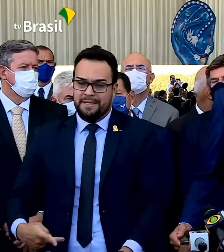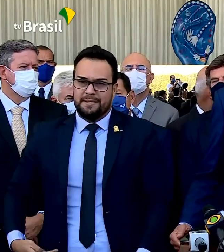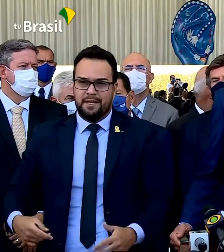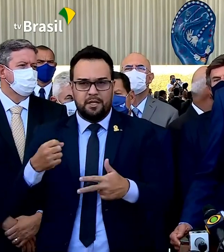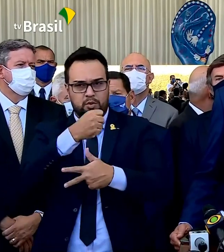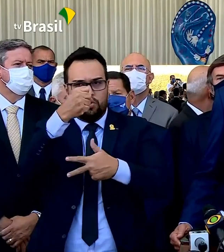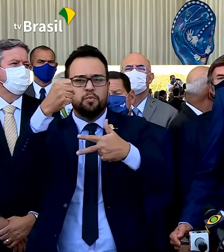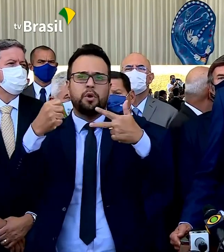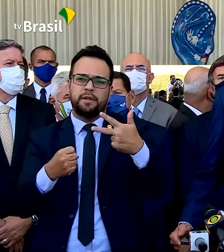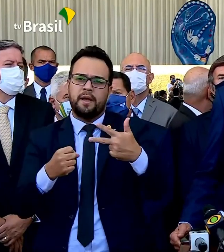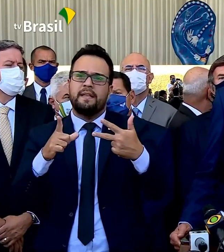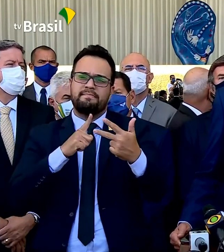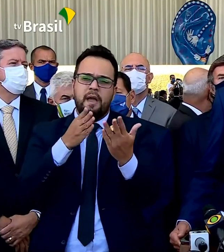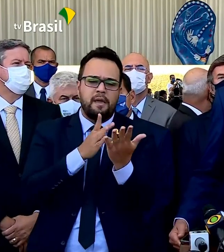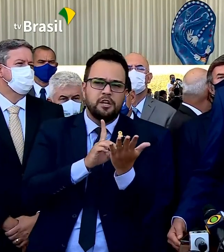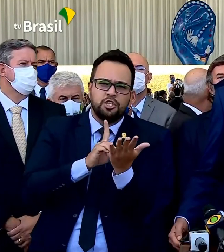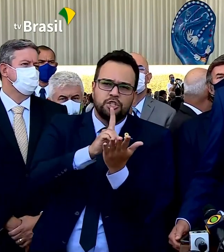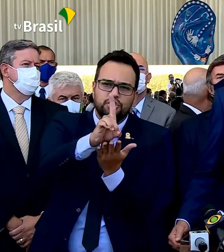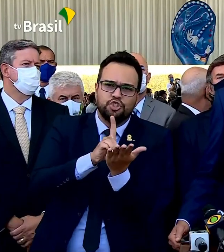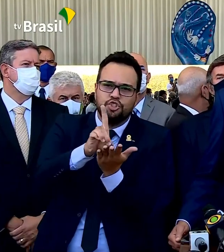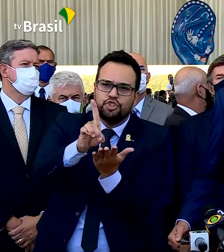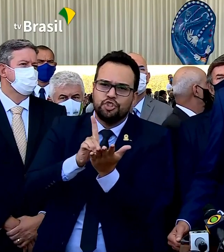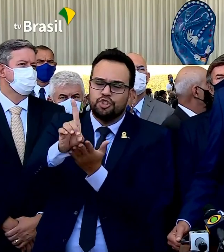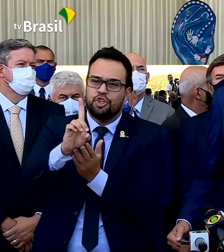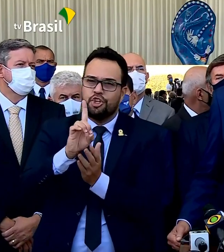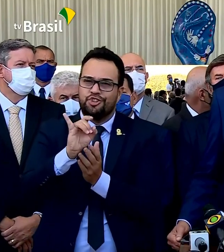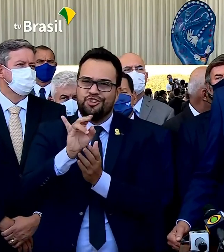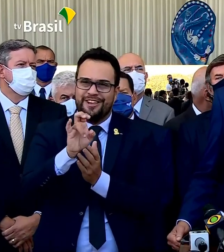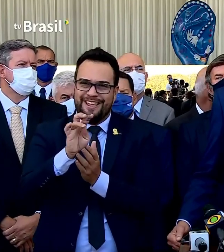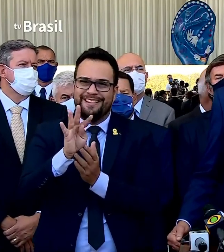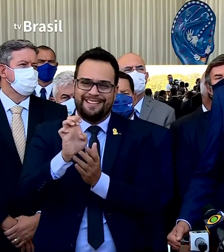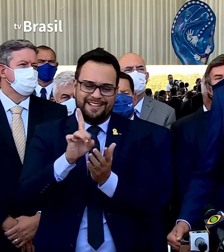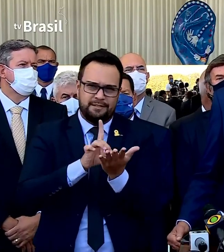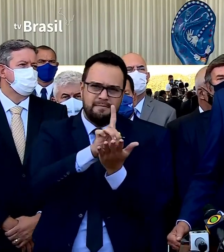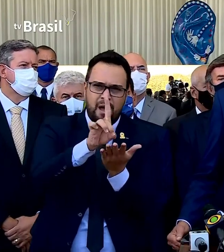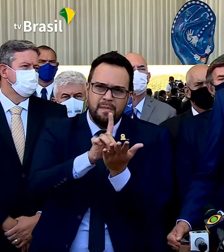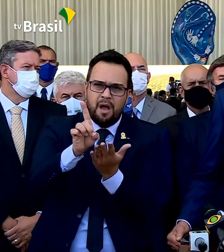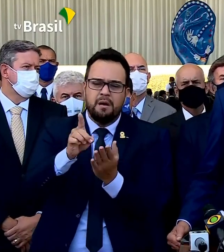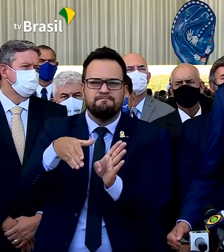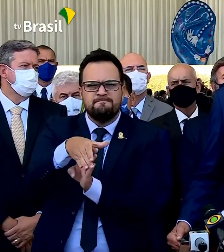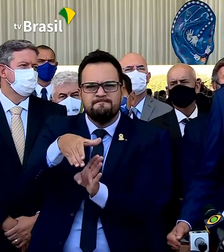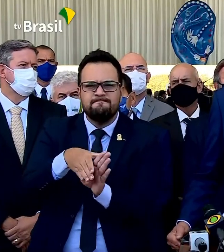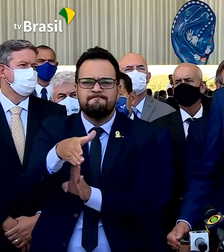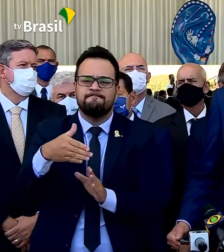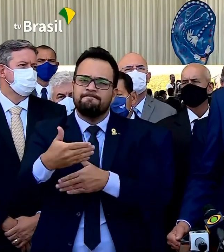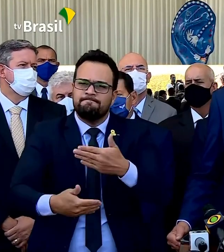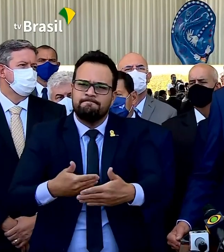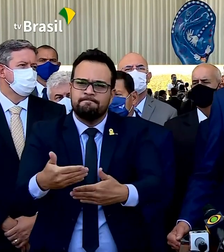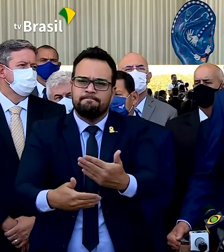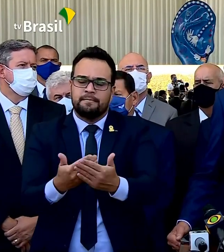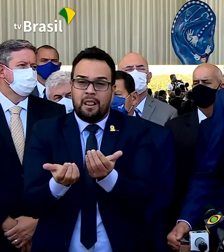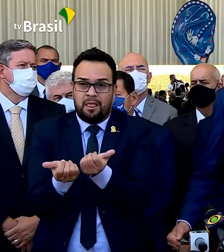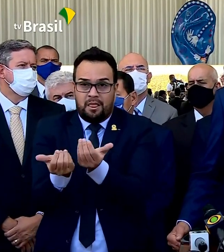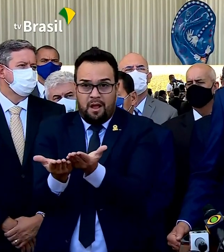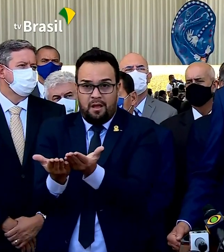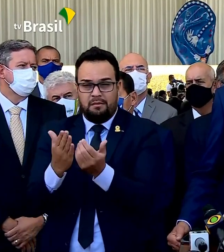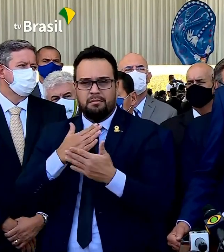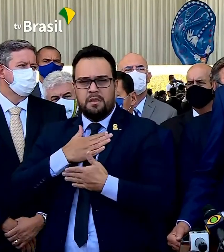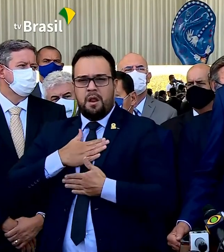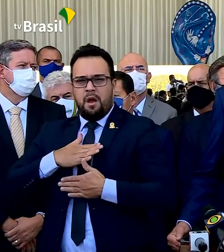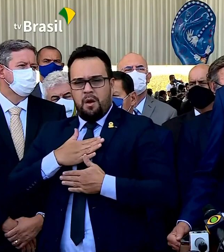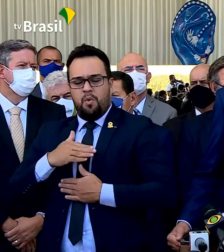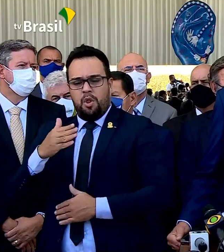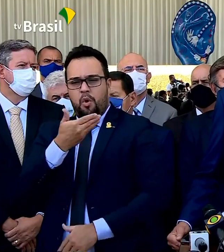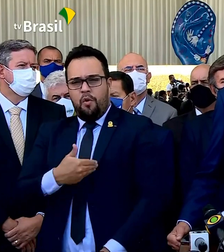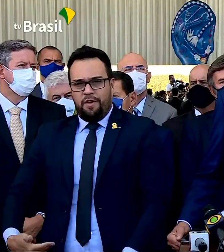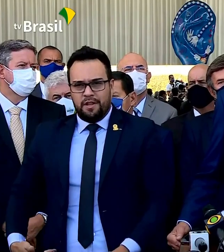diretrizes que devam ser tomadas por todos os governadores, prefeitos, tranquilizando cada vez mais,